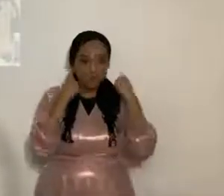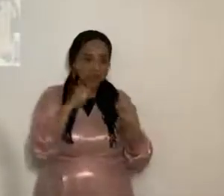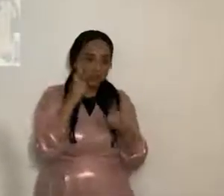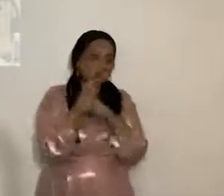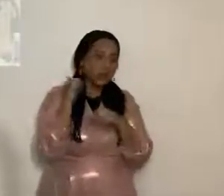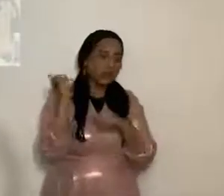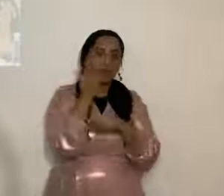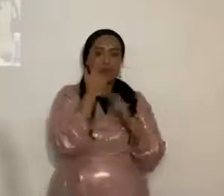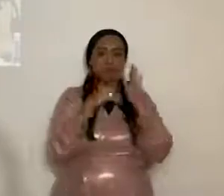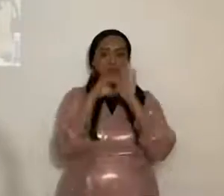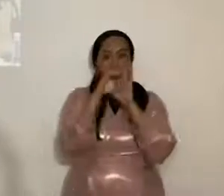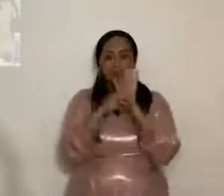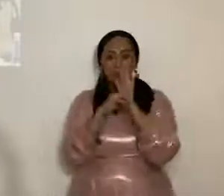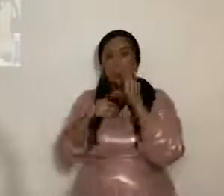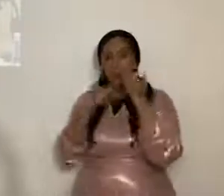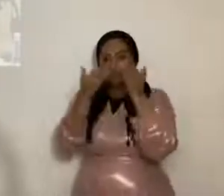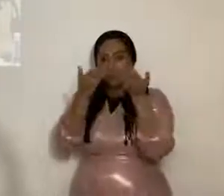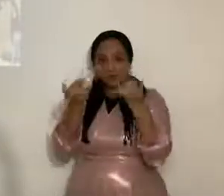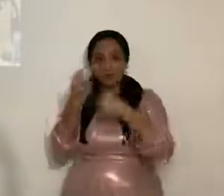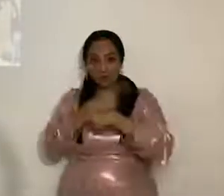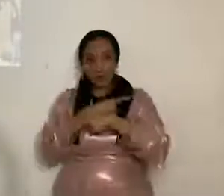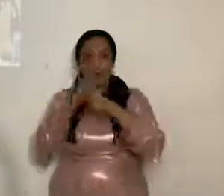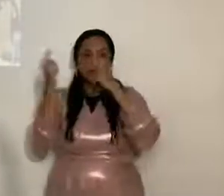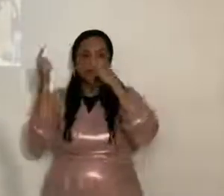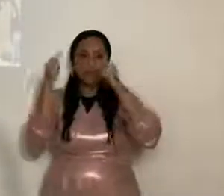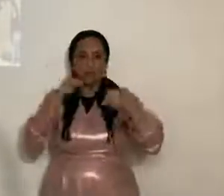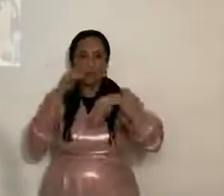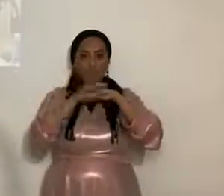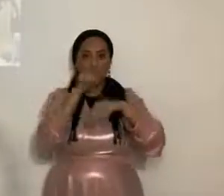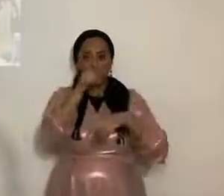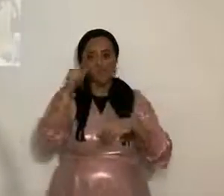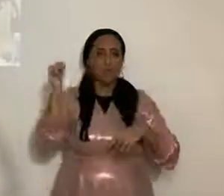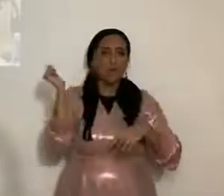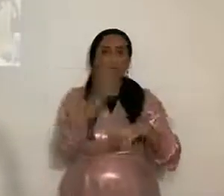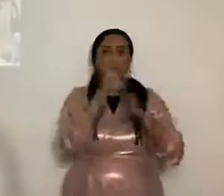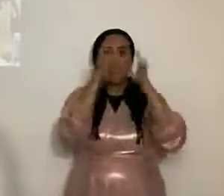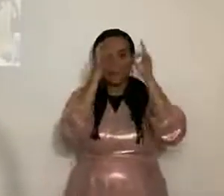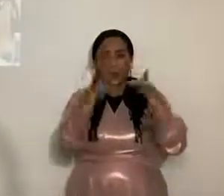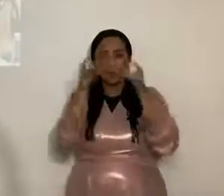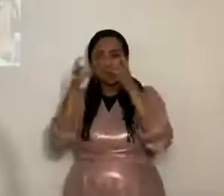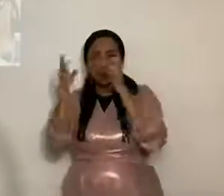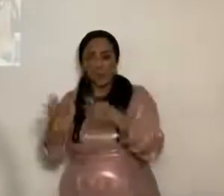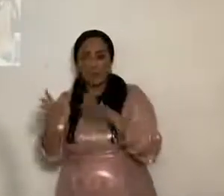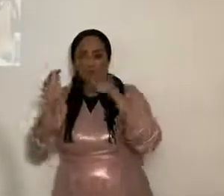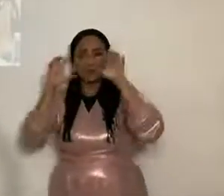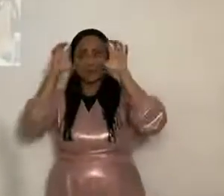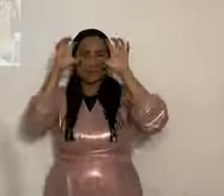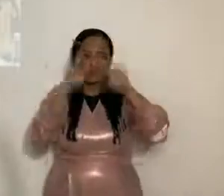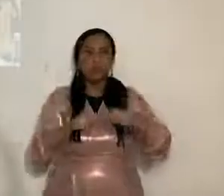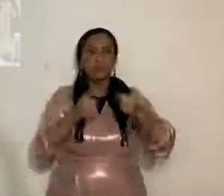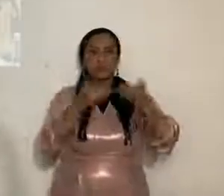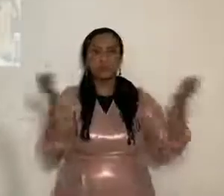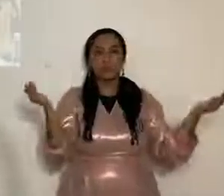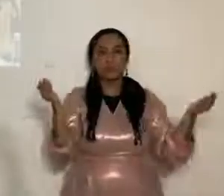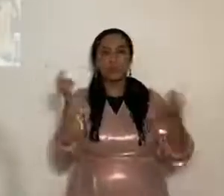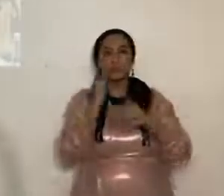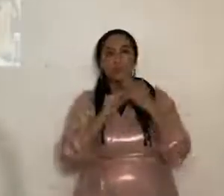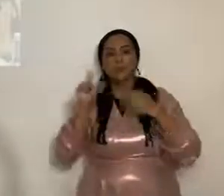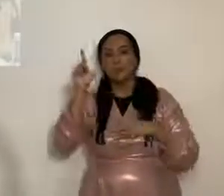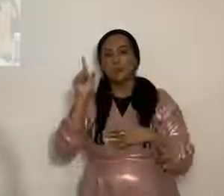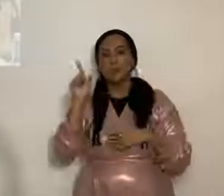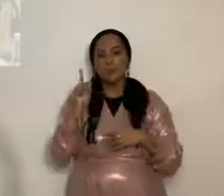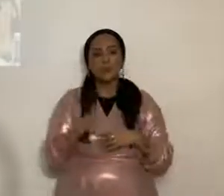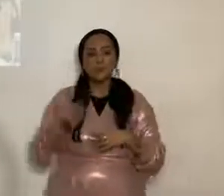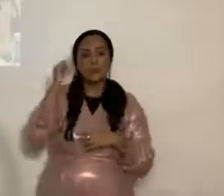sus mandamientos y estatutos que yo te mando hoy, vendrán sobre ti todas estas maldiciones y te alcanzarán. Verso